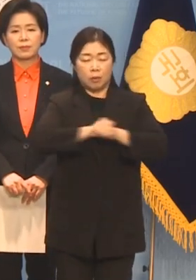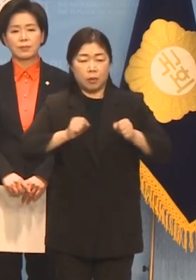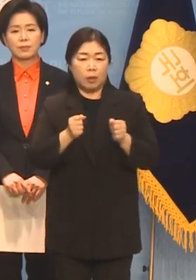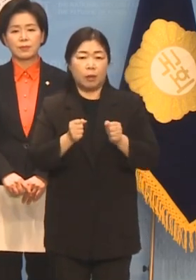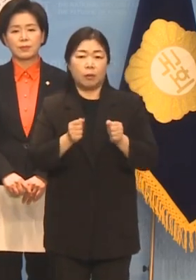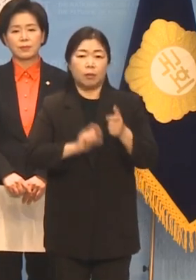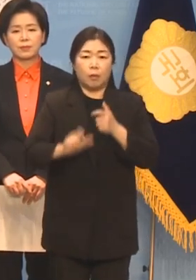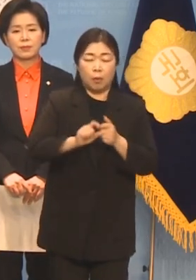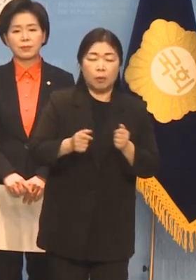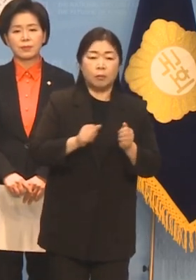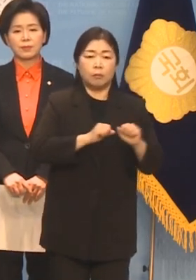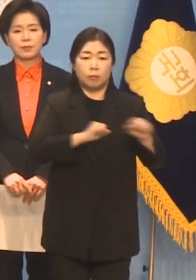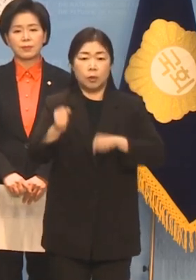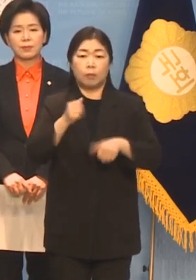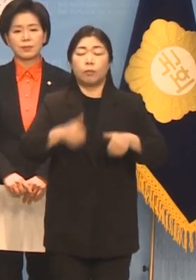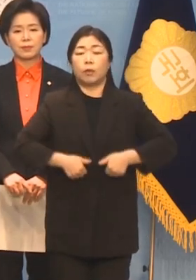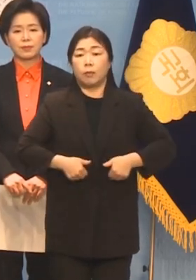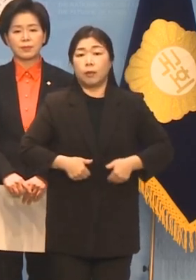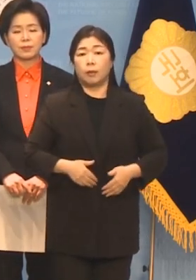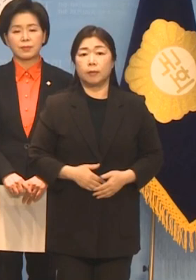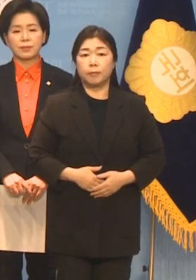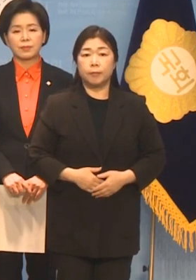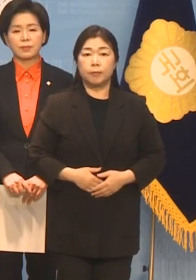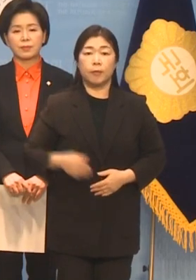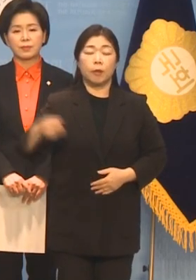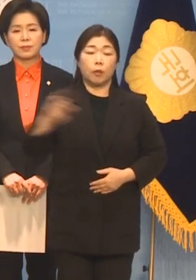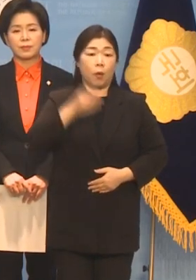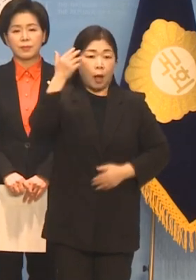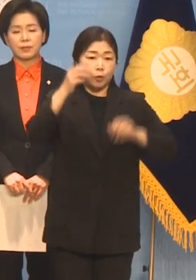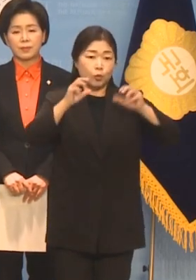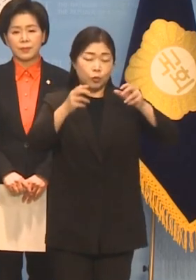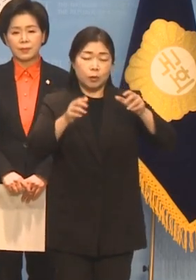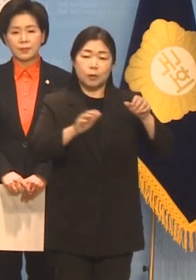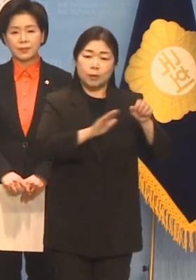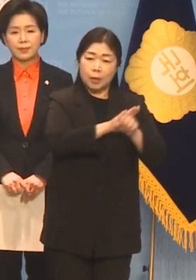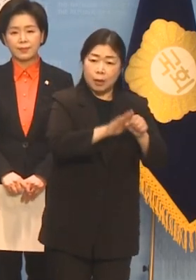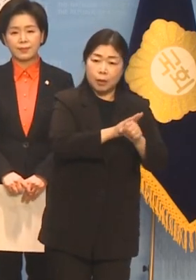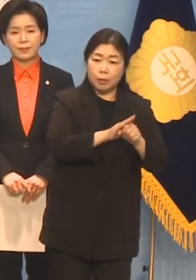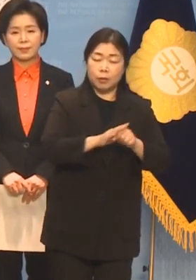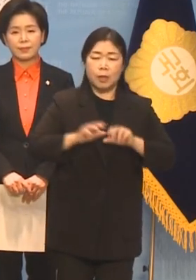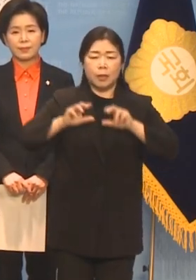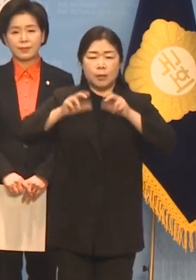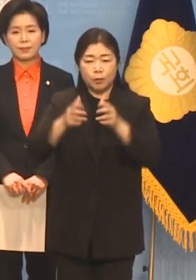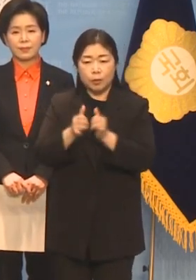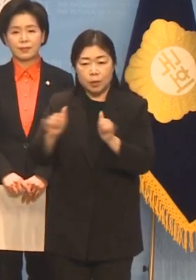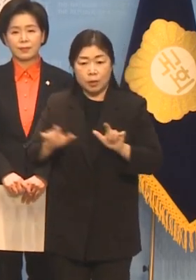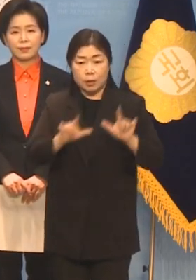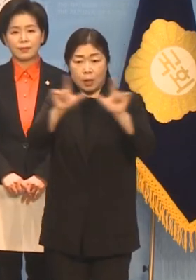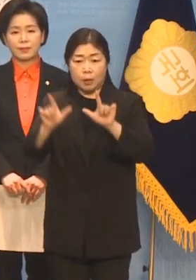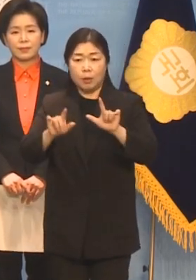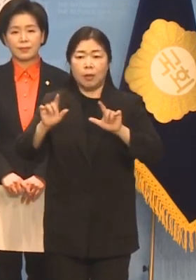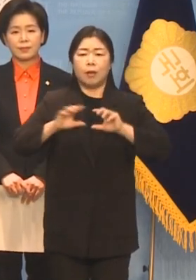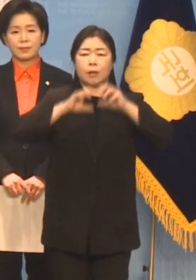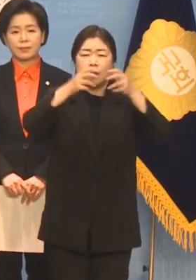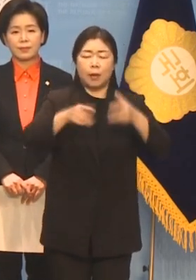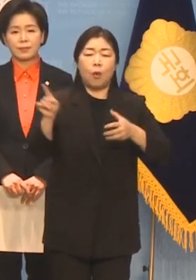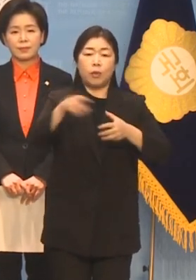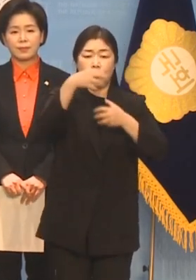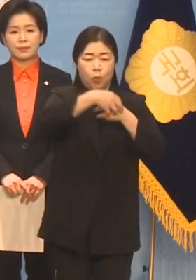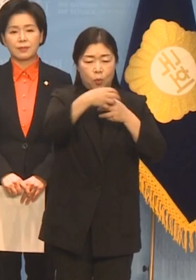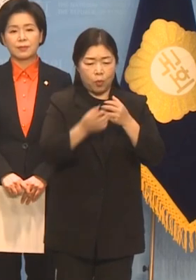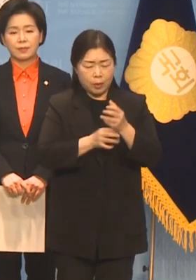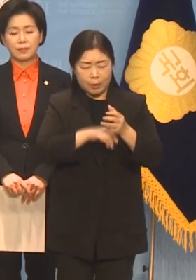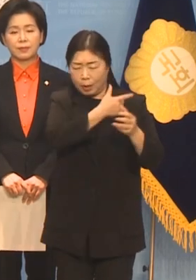모든 곳이 되어야 합니다. 더 나아가 대한민국을 사랑하는 지구인이 사는 곳이라면 대한민국이 되어야